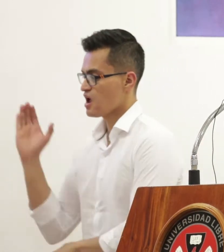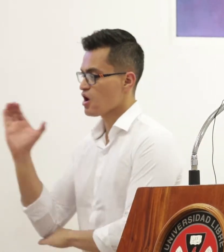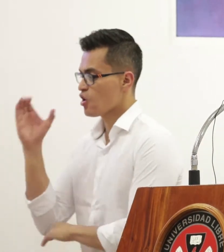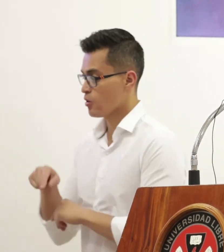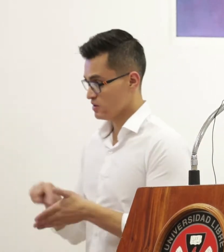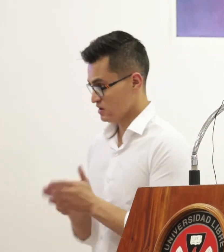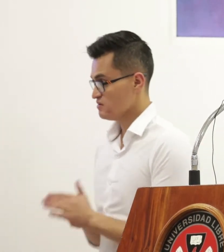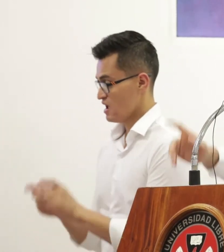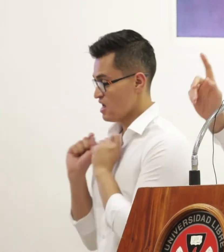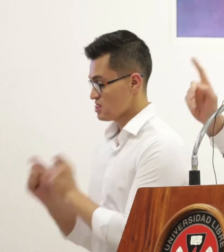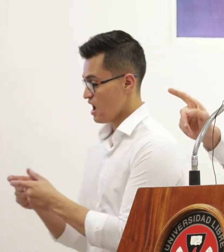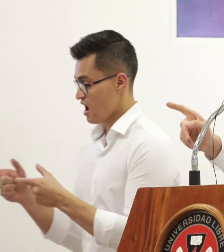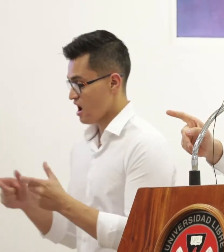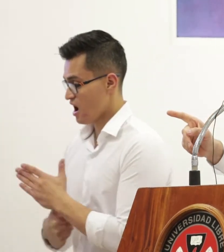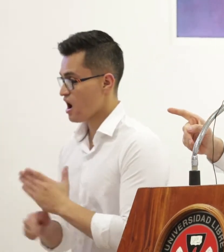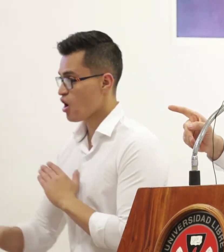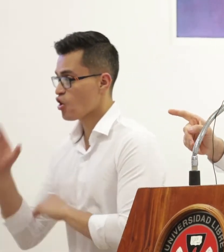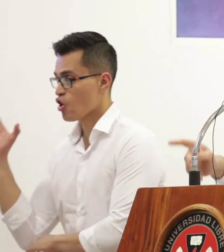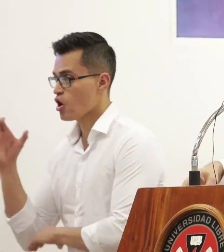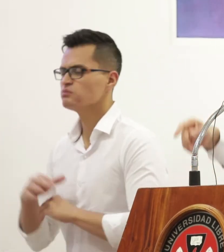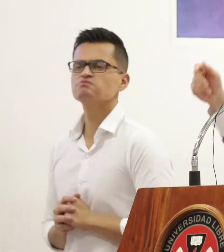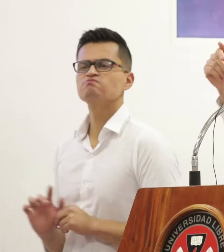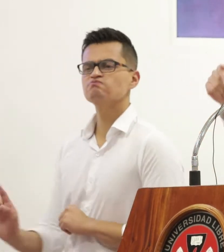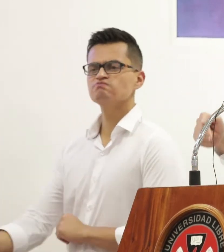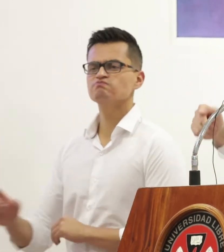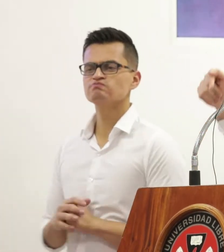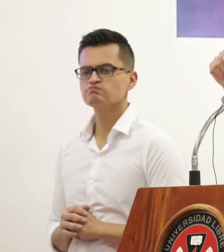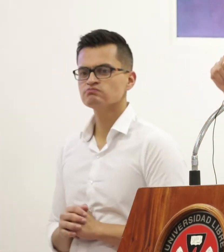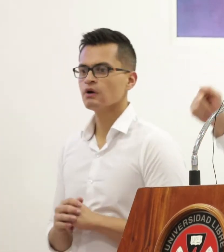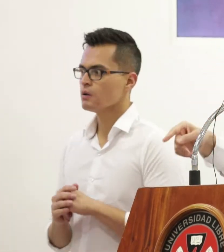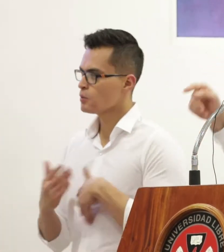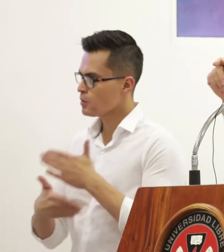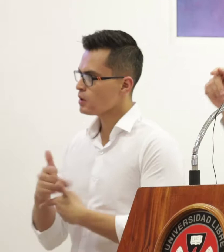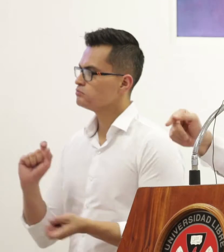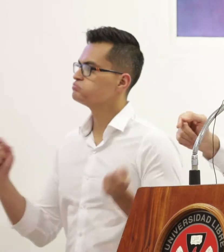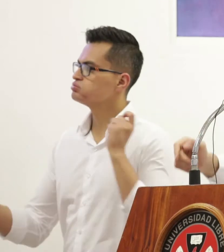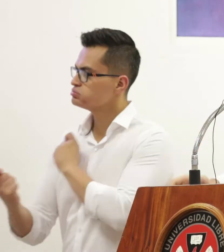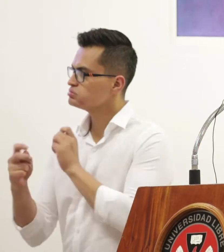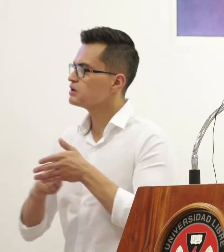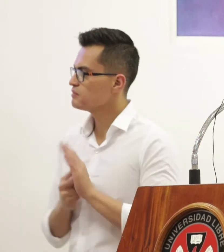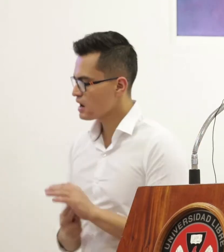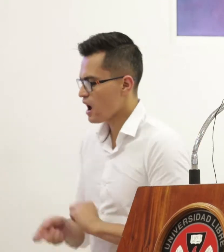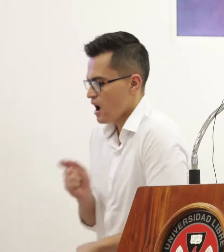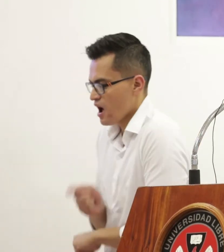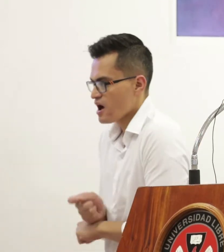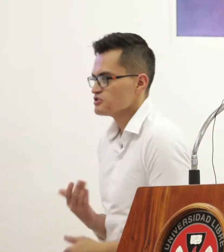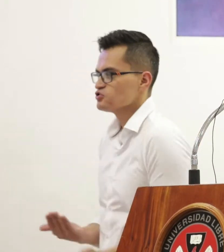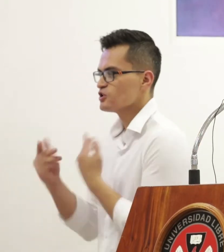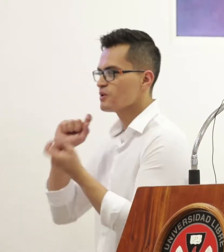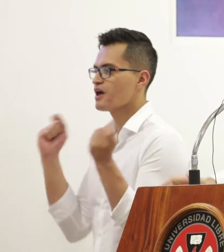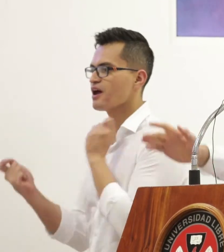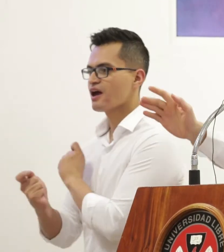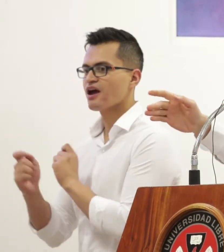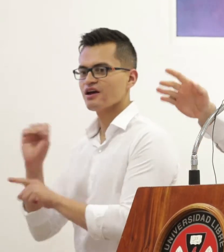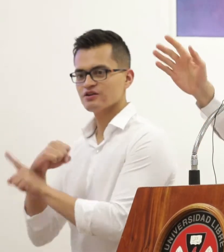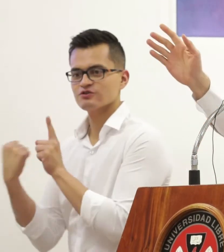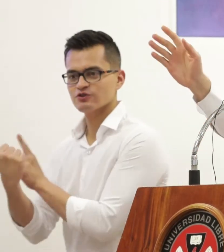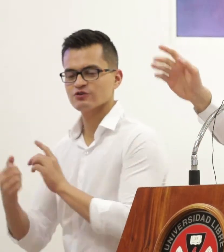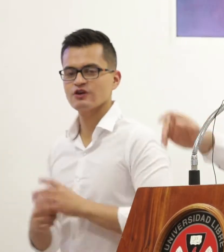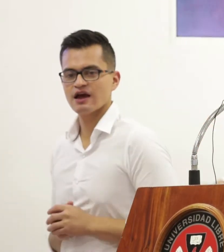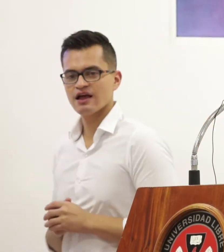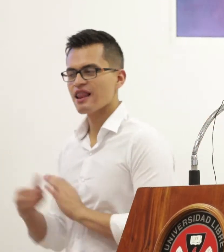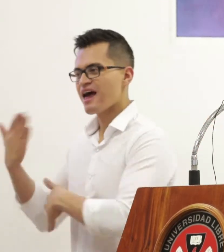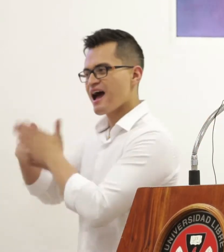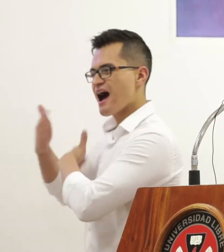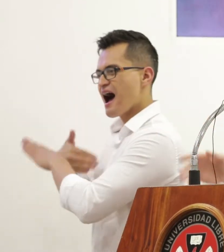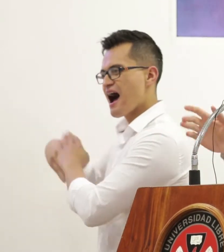territorio colombiano, es una muestra más de que el derecho sí es un factor de transformación de lo social. A nosotros nos decían muchos